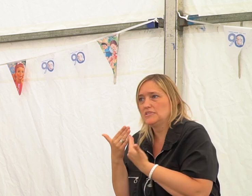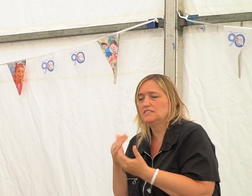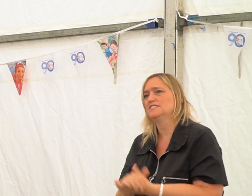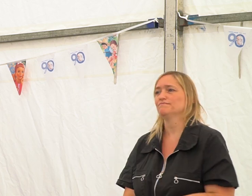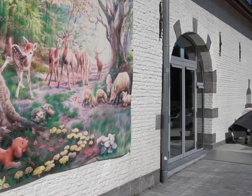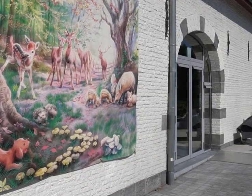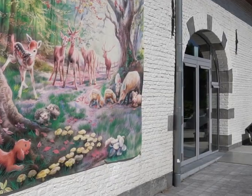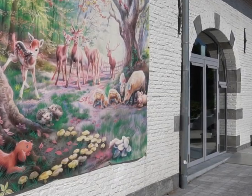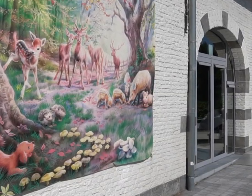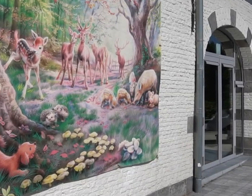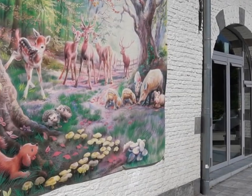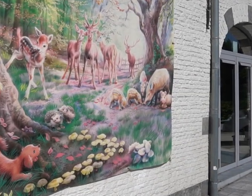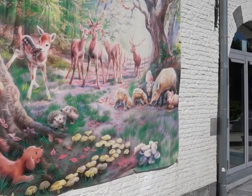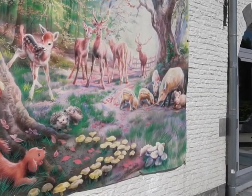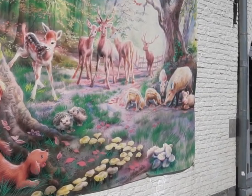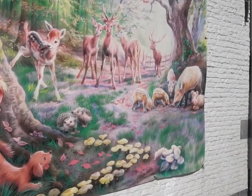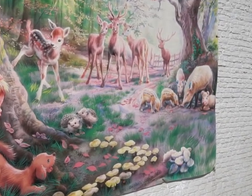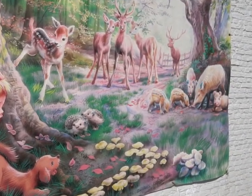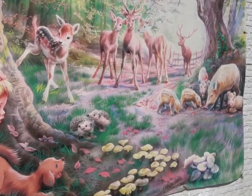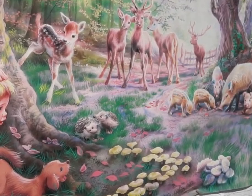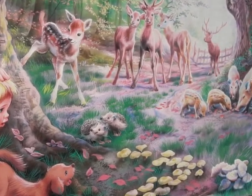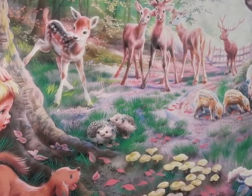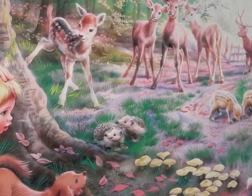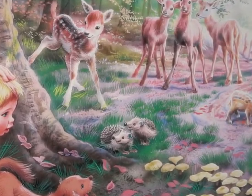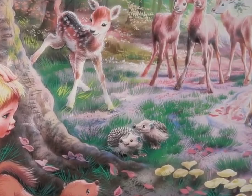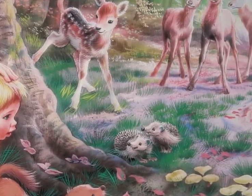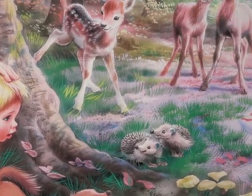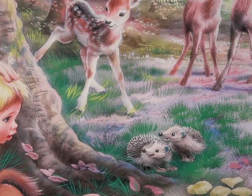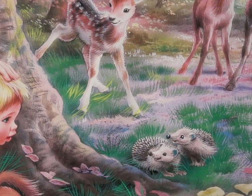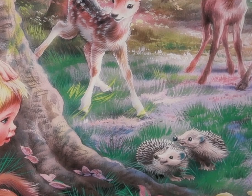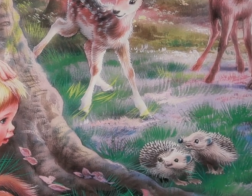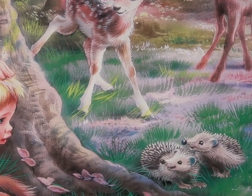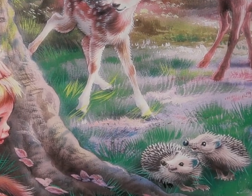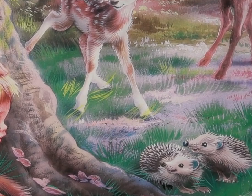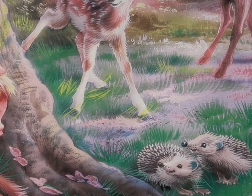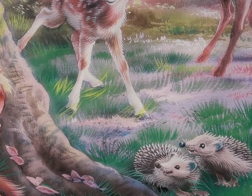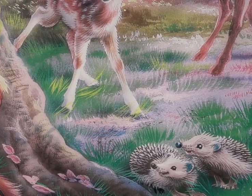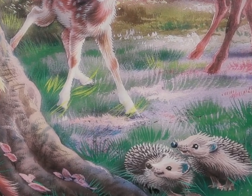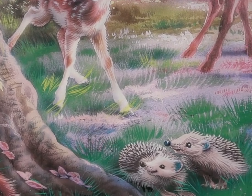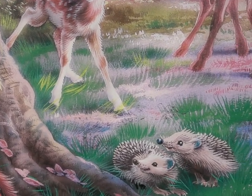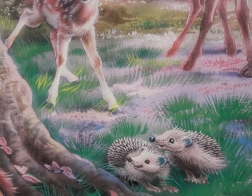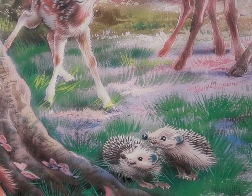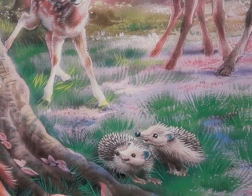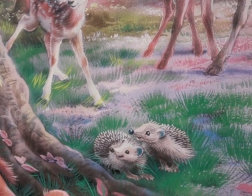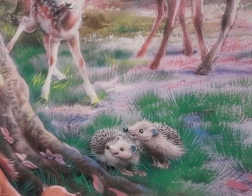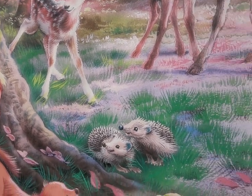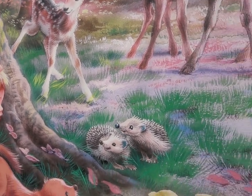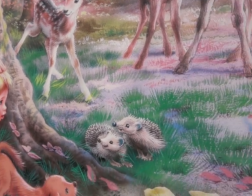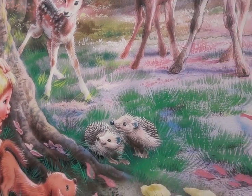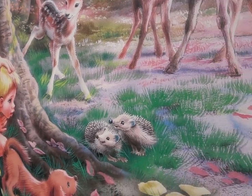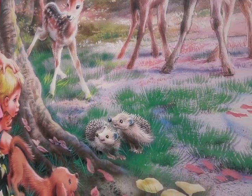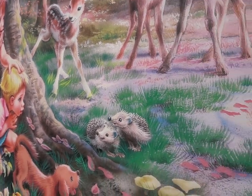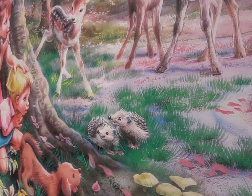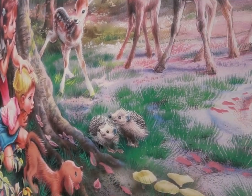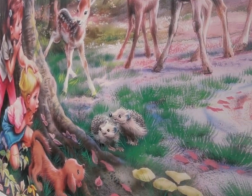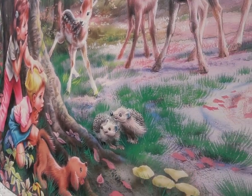que nous organisons. Les éditions Casterman aussi, un très bon et cordiaux rapport que nous avons, donc merci également à vous. Merci à toute